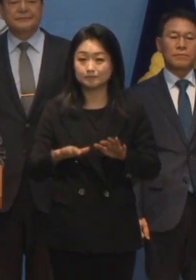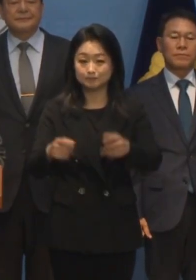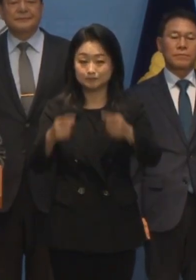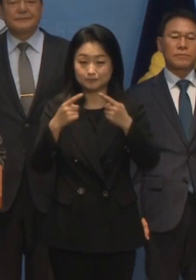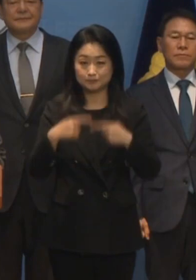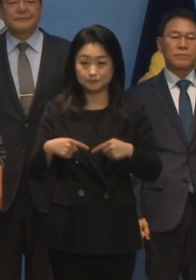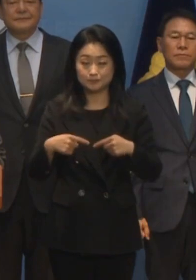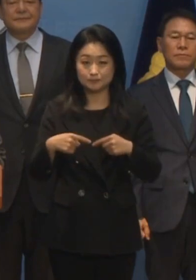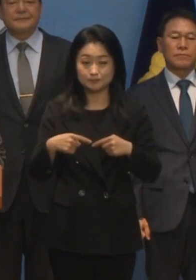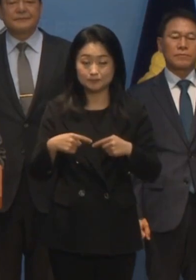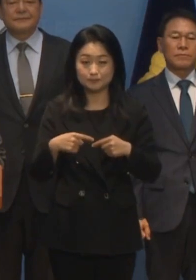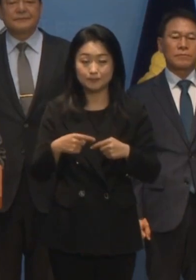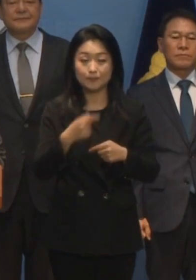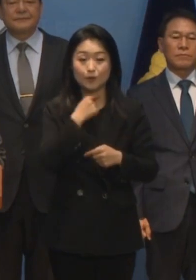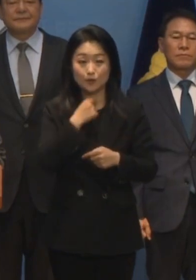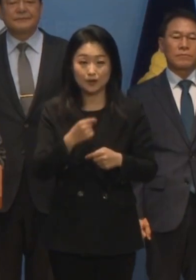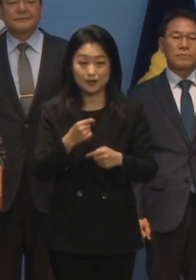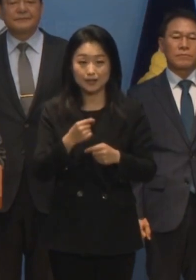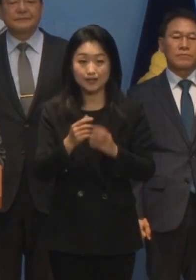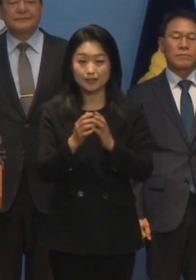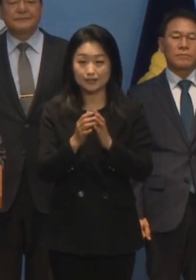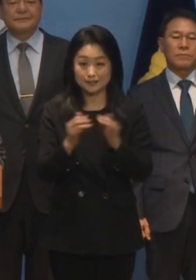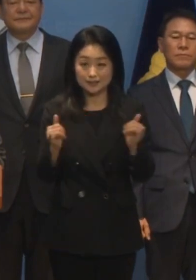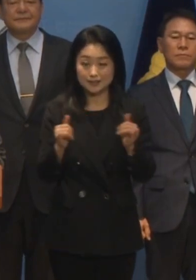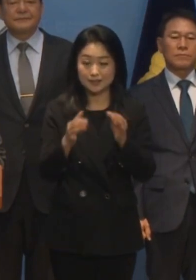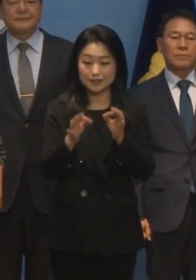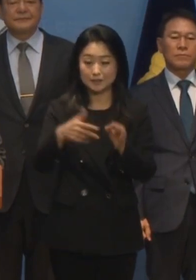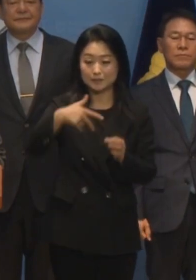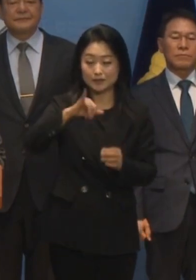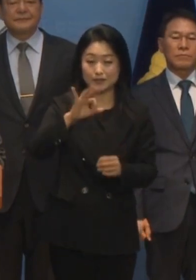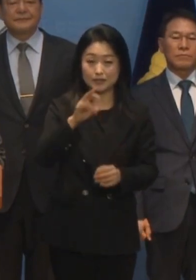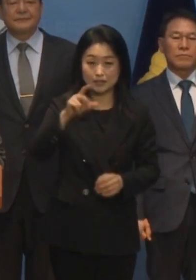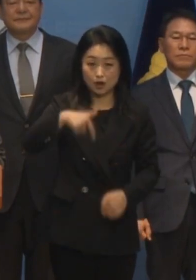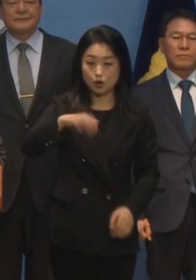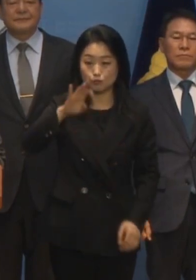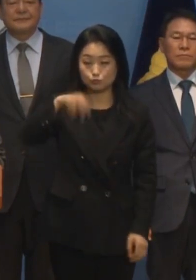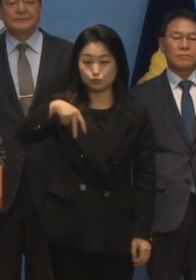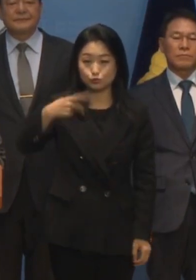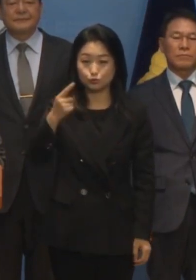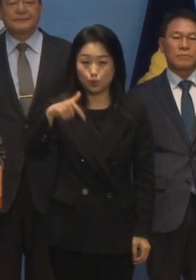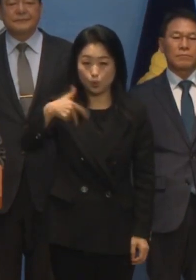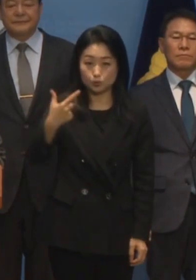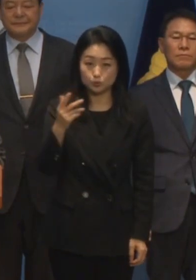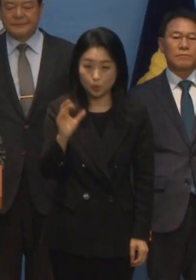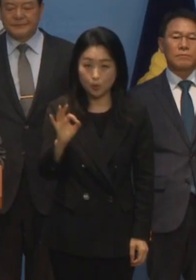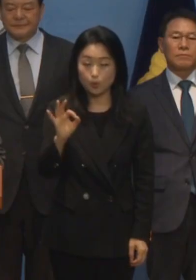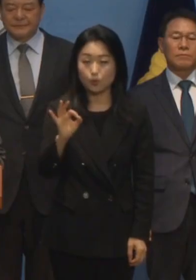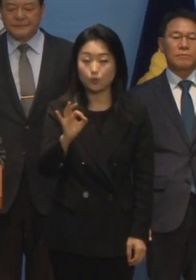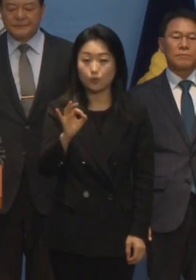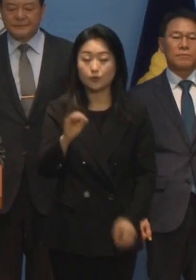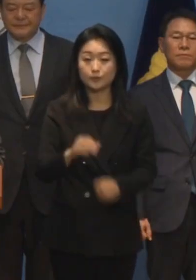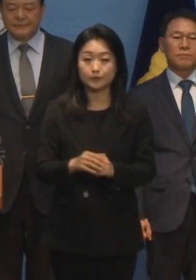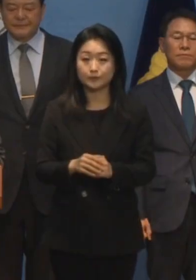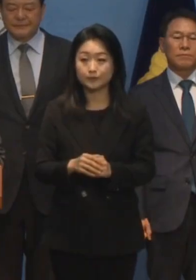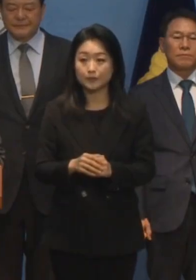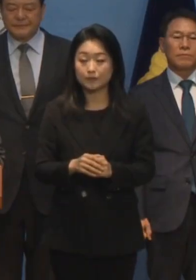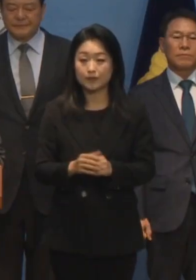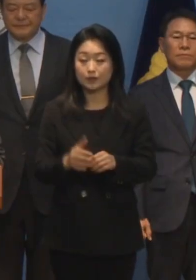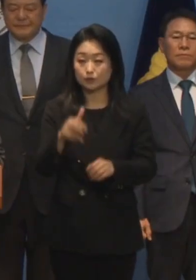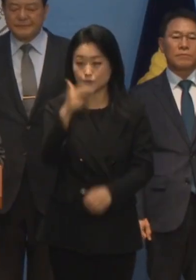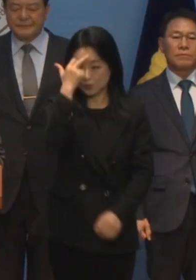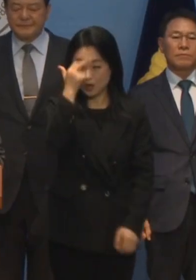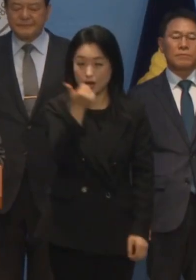해주신 김기노 예비역 육군준장, 부속종 예비역 육군대장 전 해군총장,